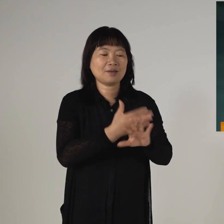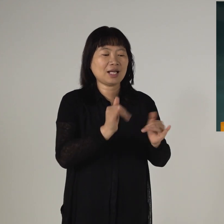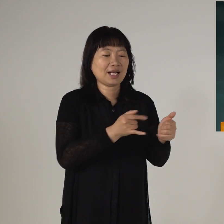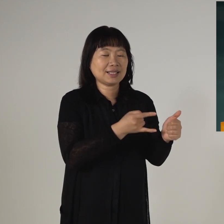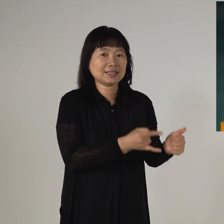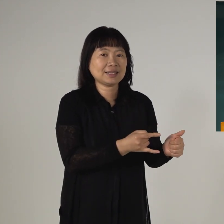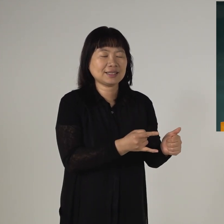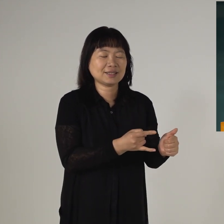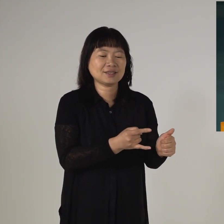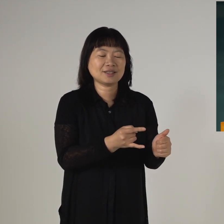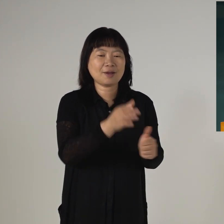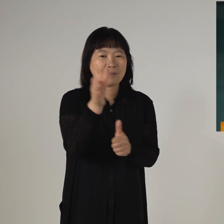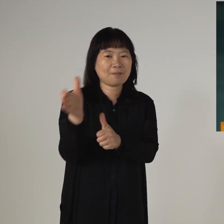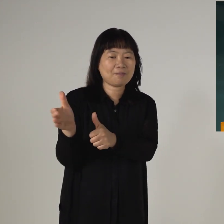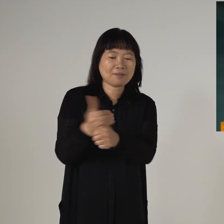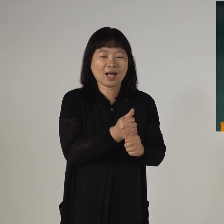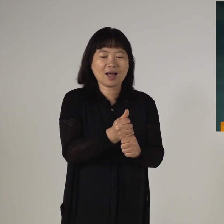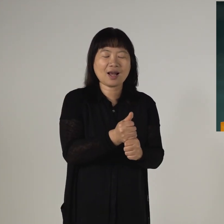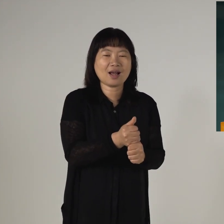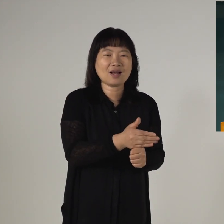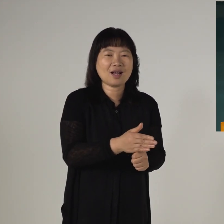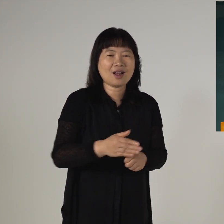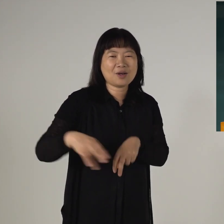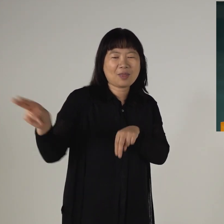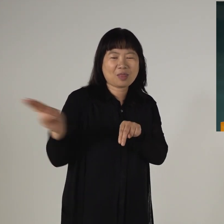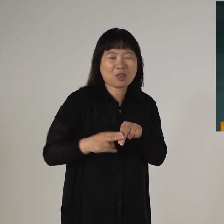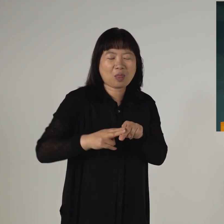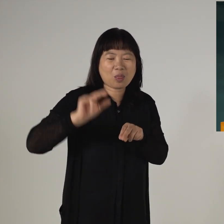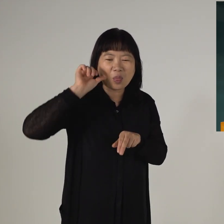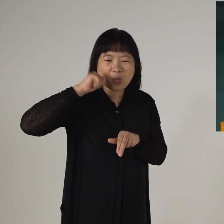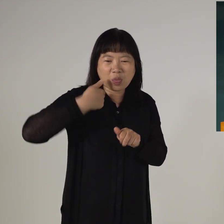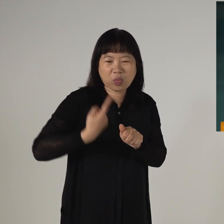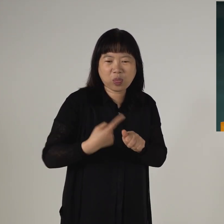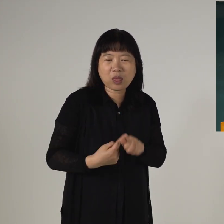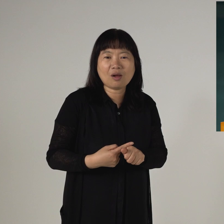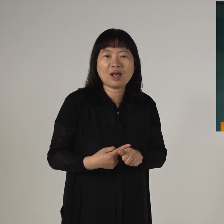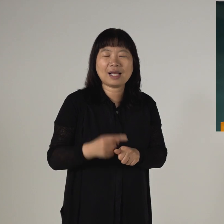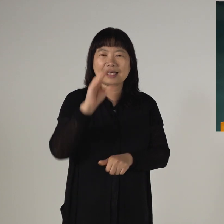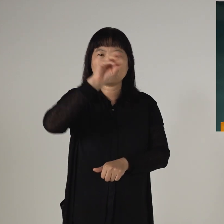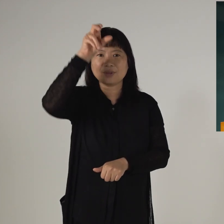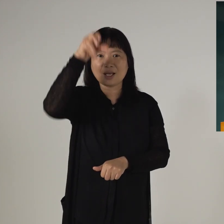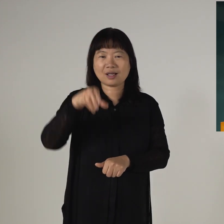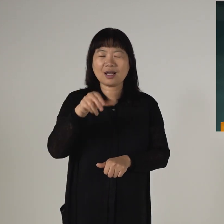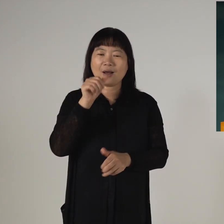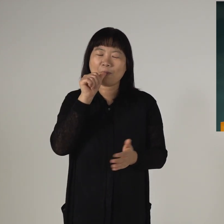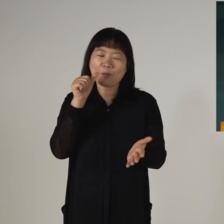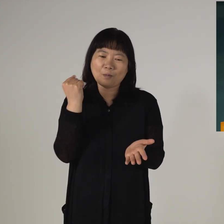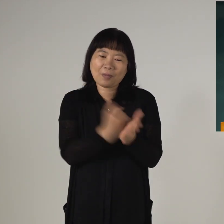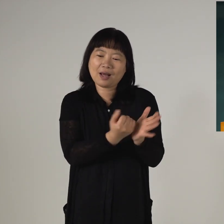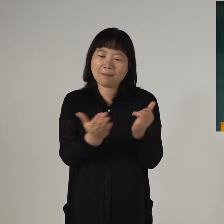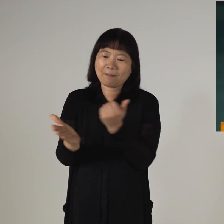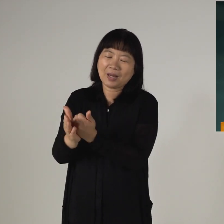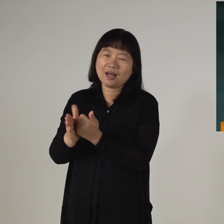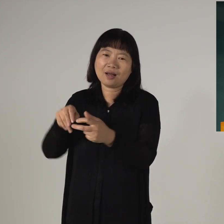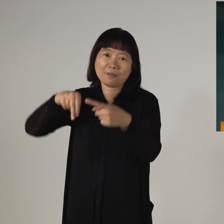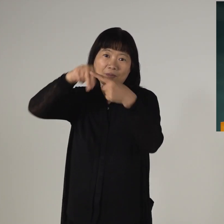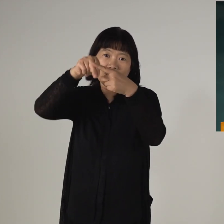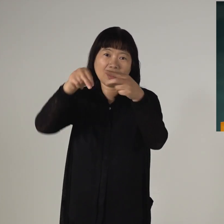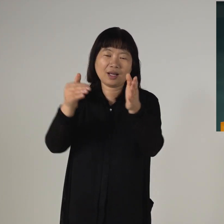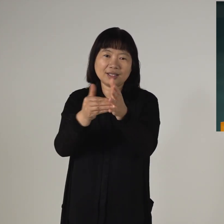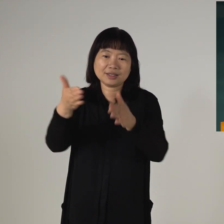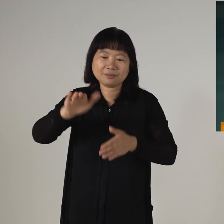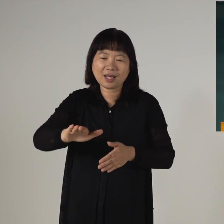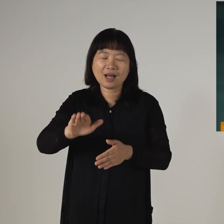이방인들에게 넘겨주어 그를 조롱하며 채찍질하며 십자가에 못 박게 할 것이나 제3일에